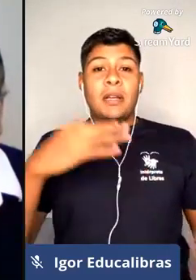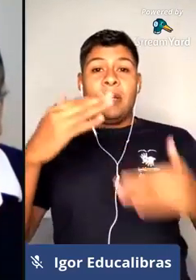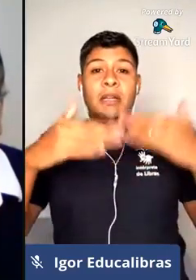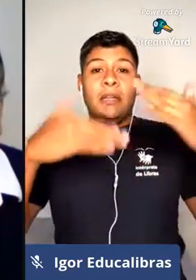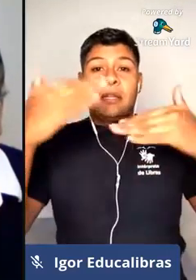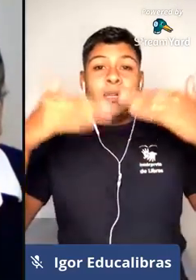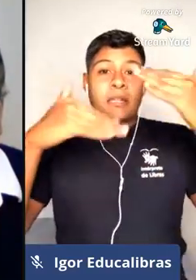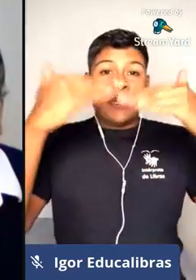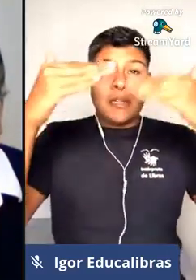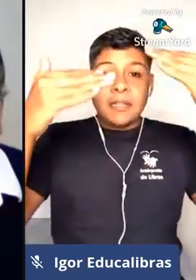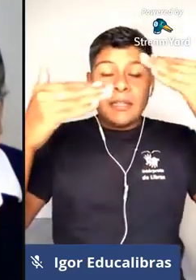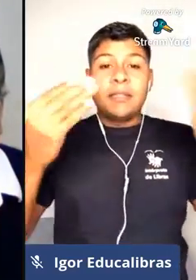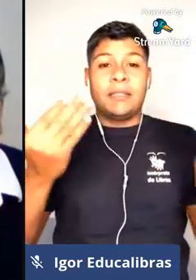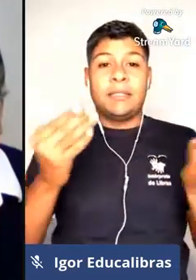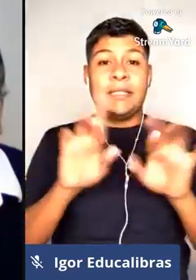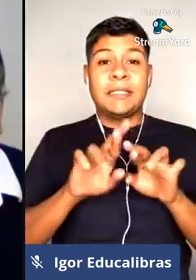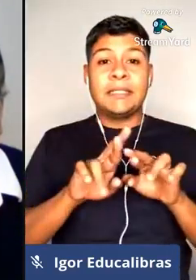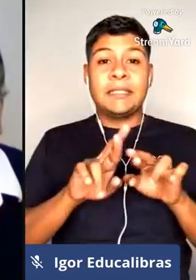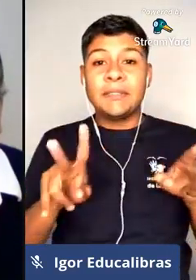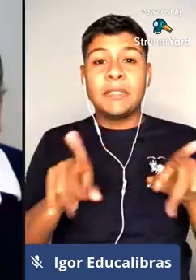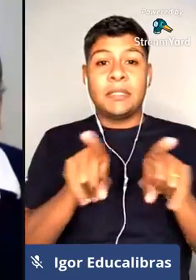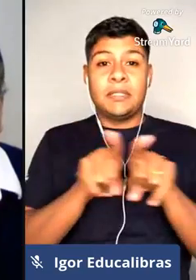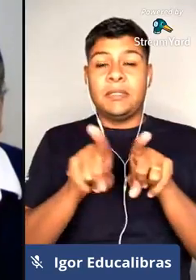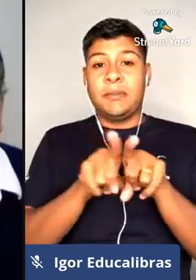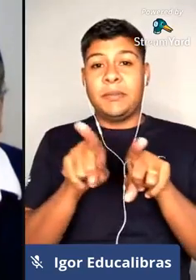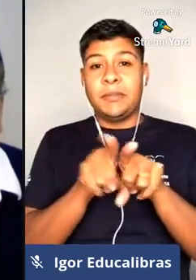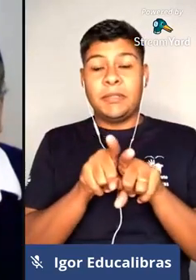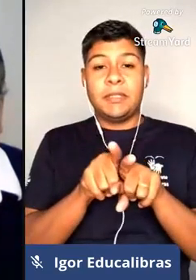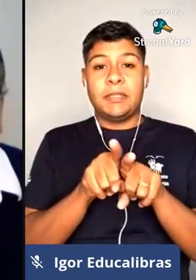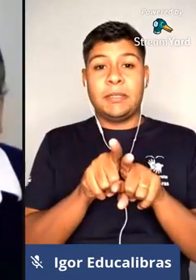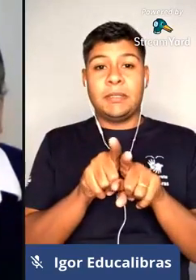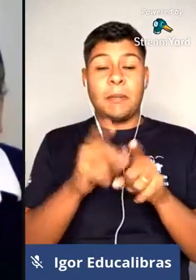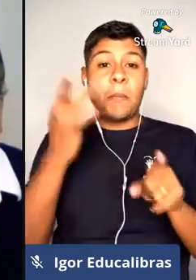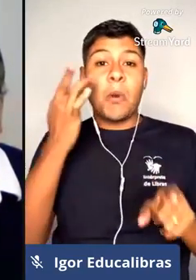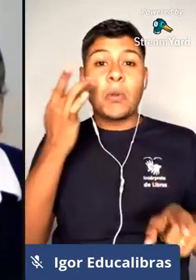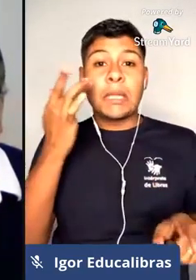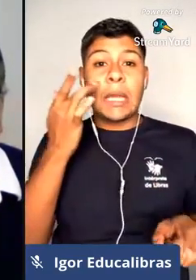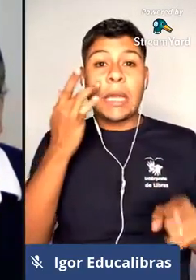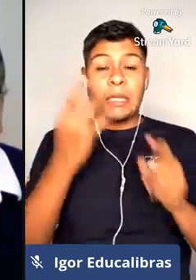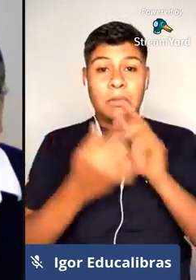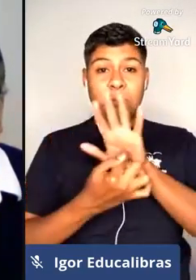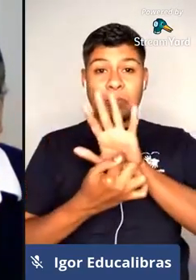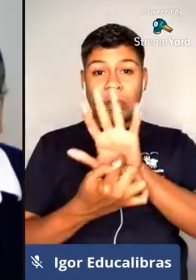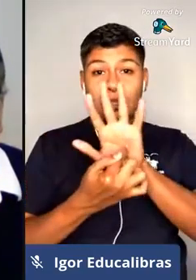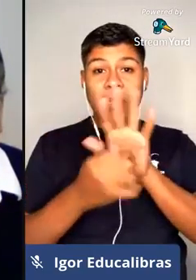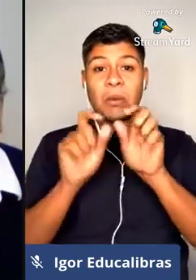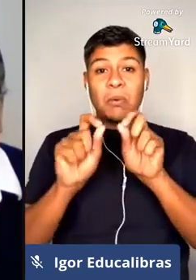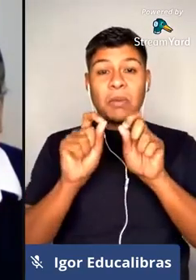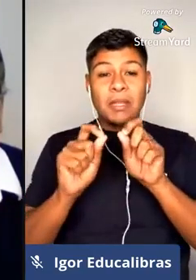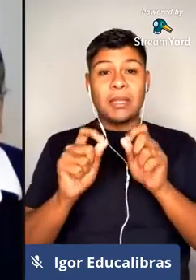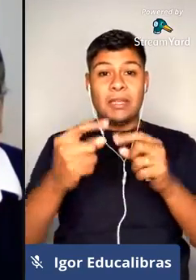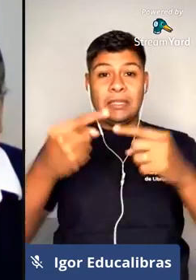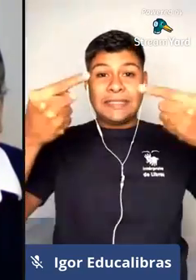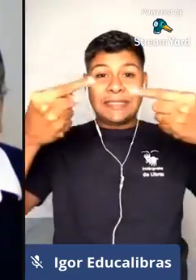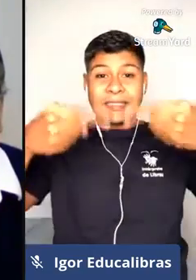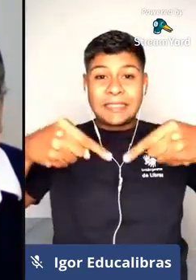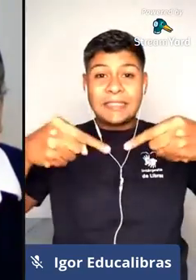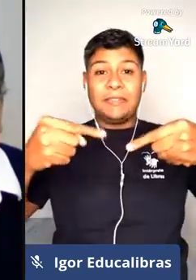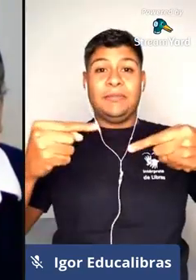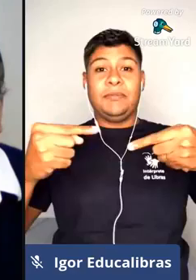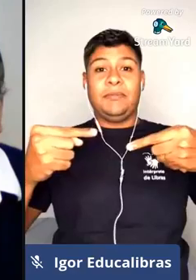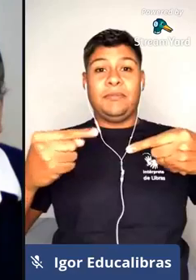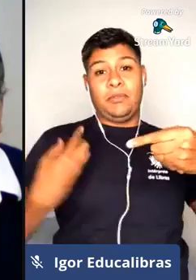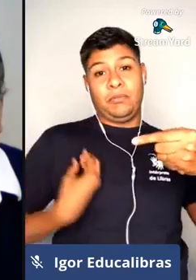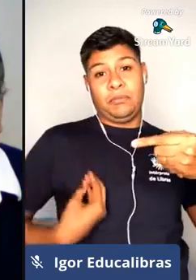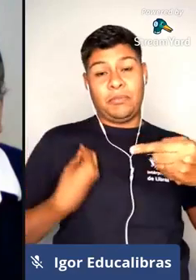avançada, diferente, mais sofisticada, para dar conta dos desafios mais sofisticados